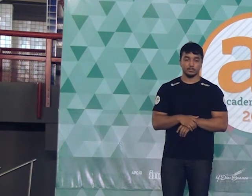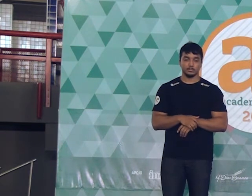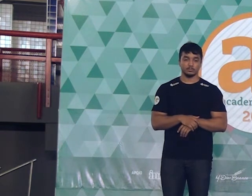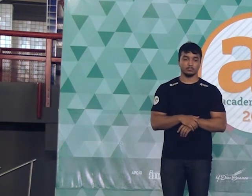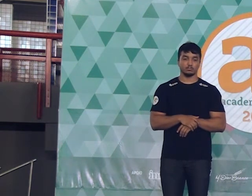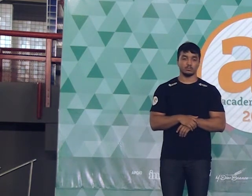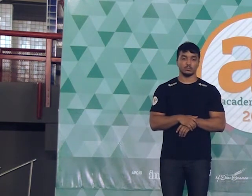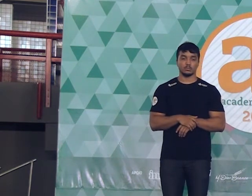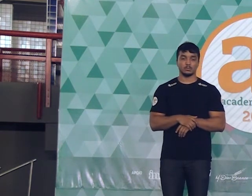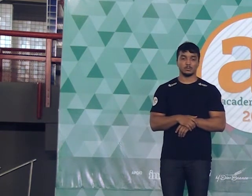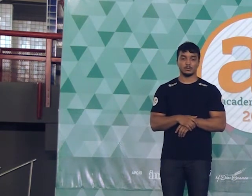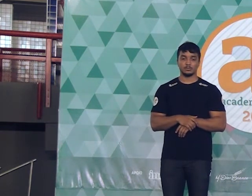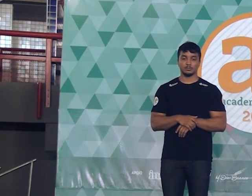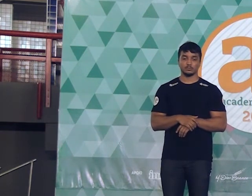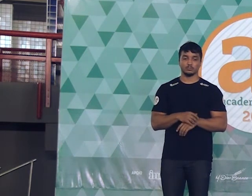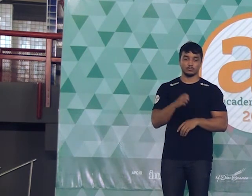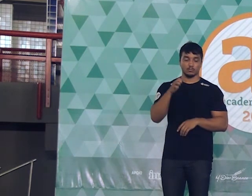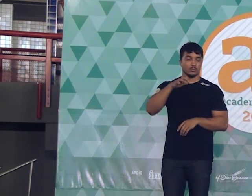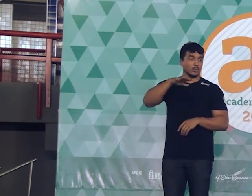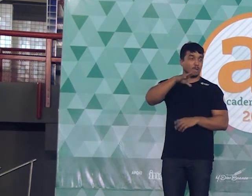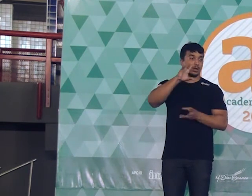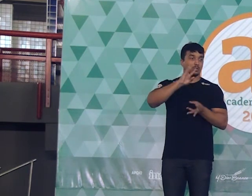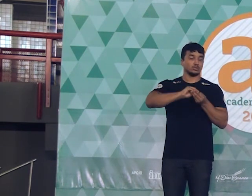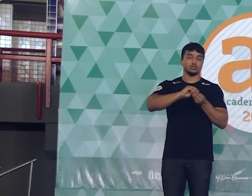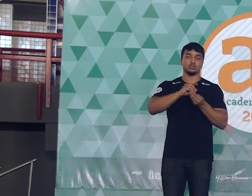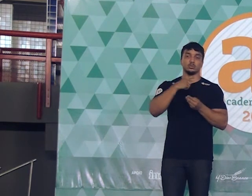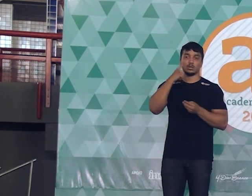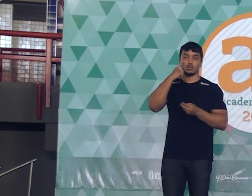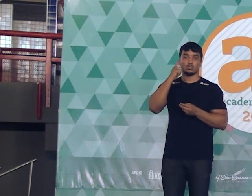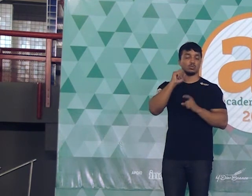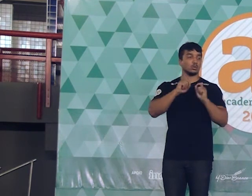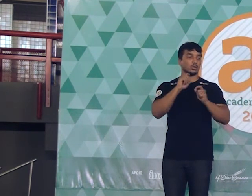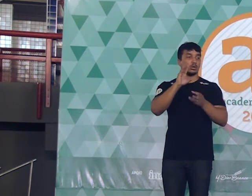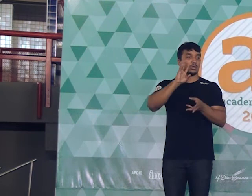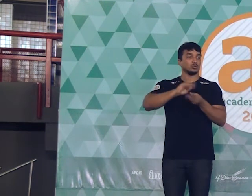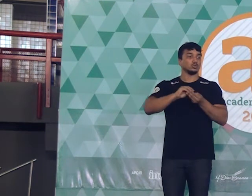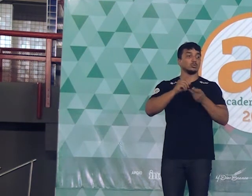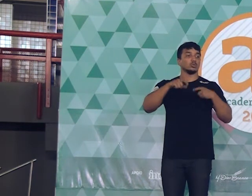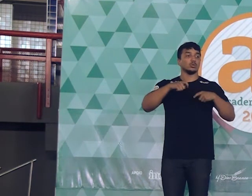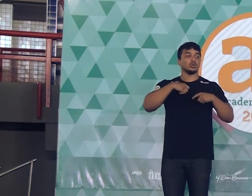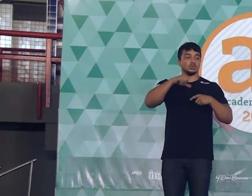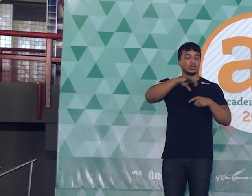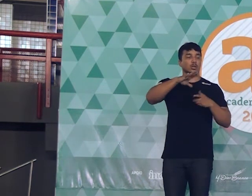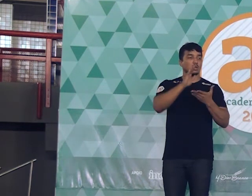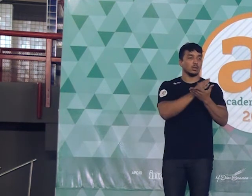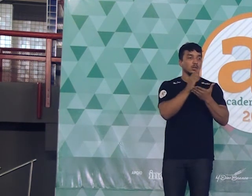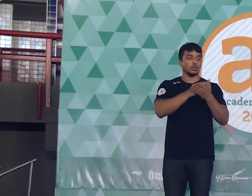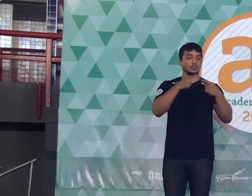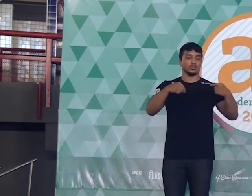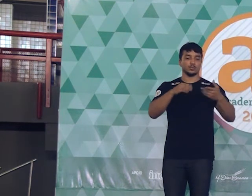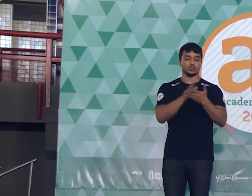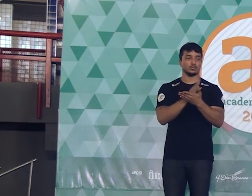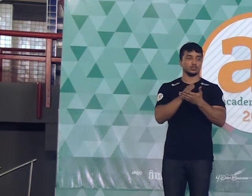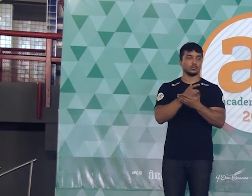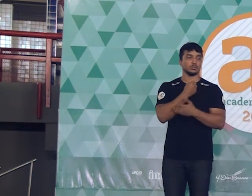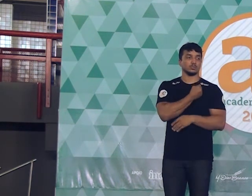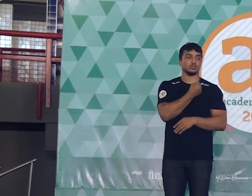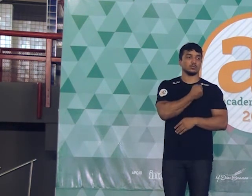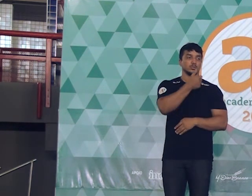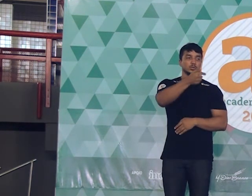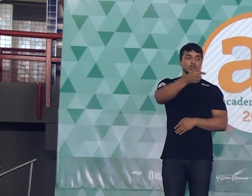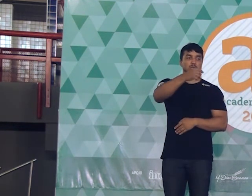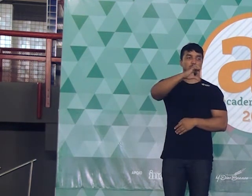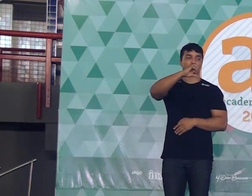tônica. Esse resumo eu estou colocando para você aí nas páginas do teu material. Por favor, você tem isso na página